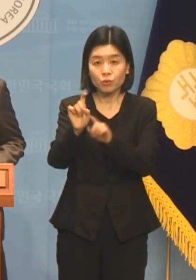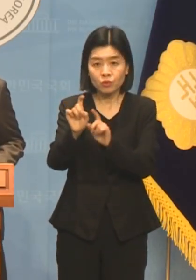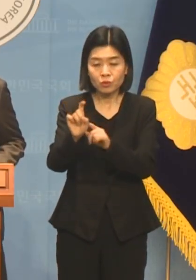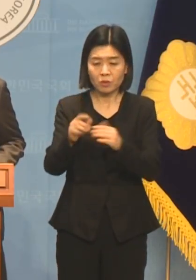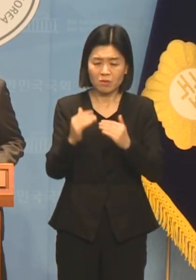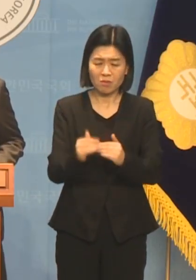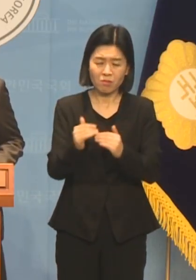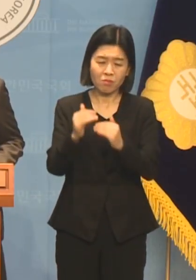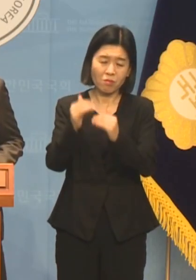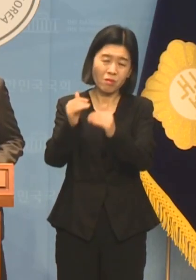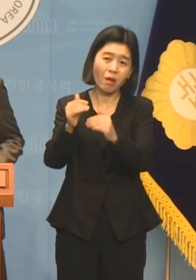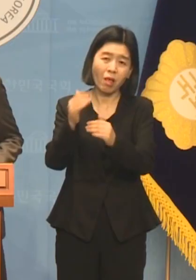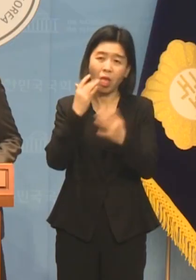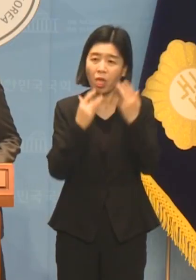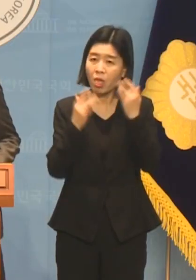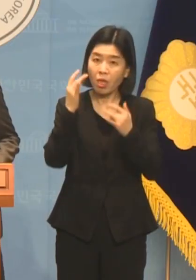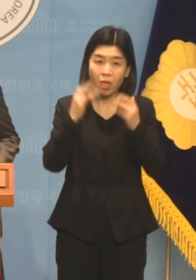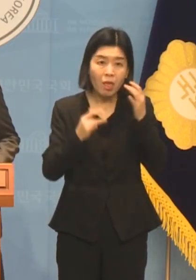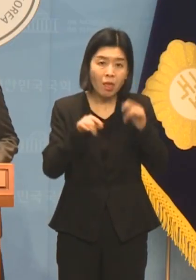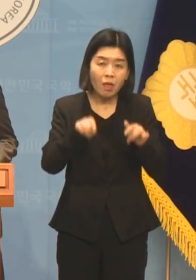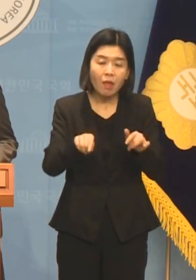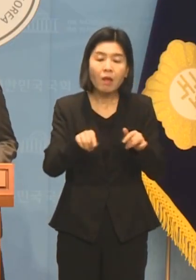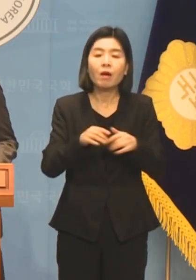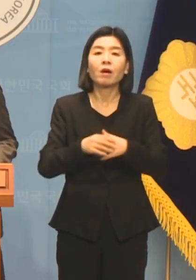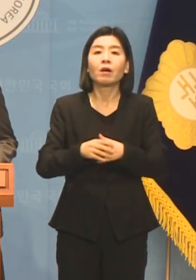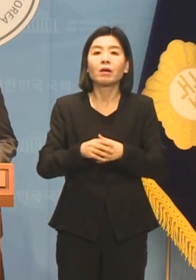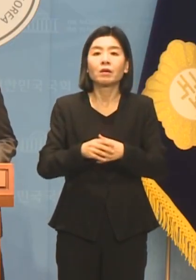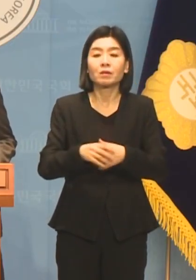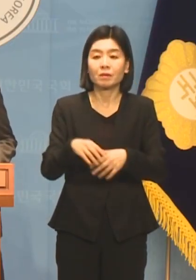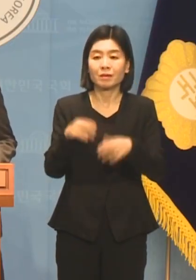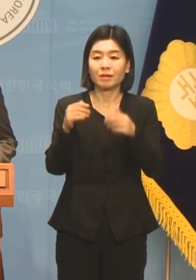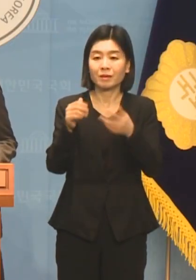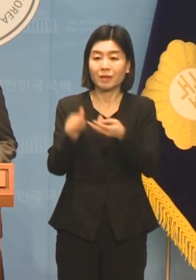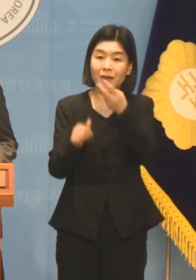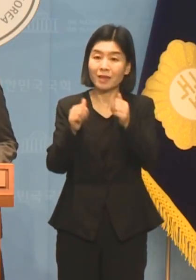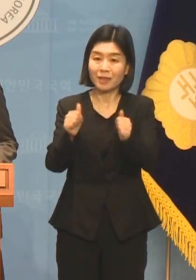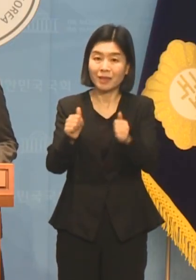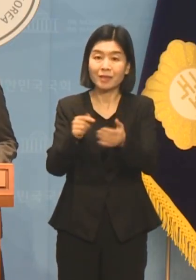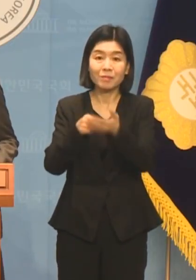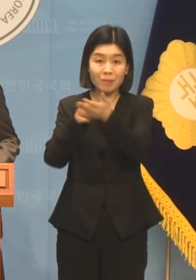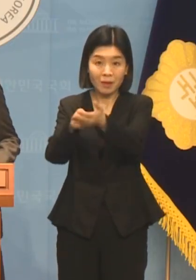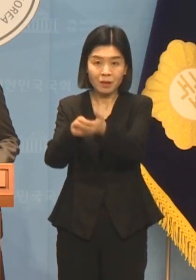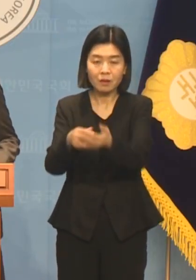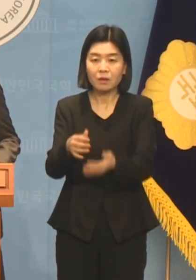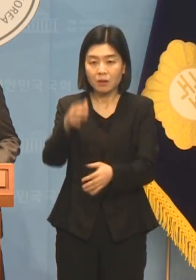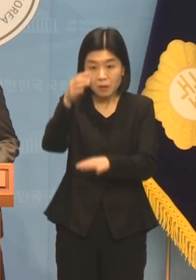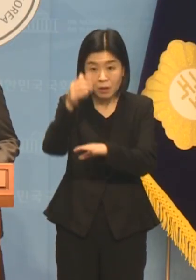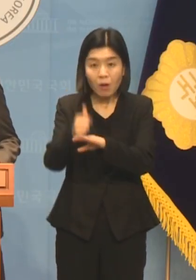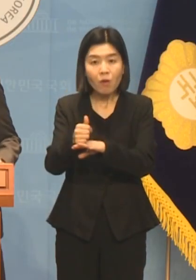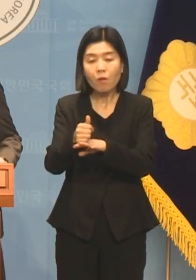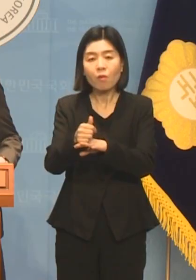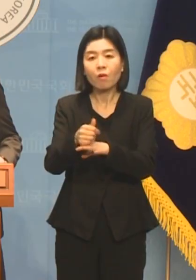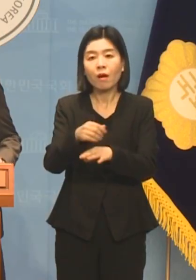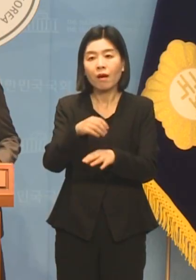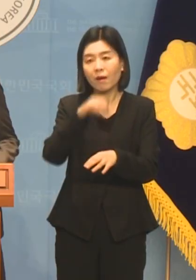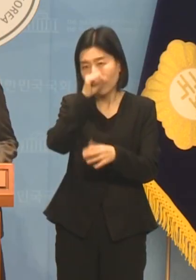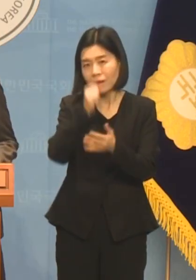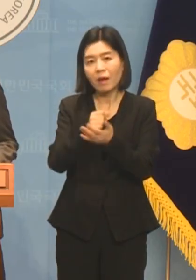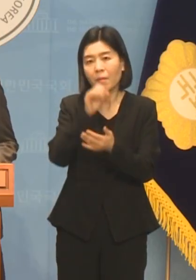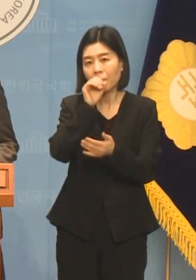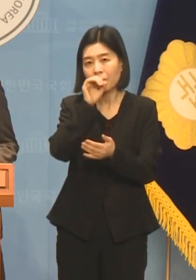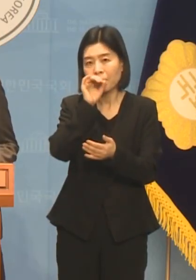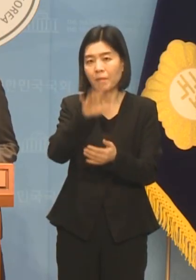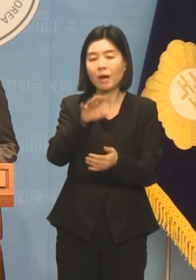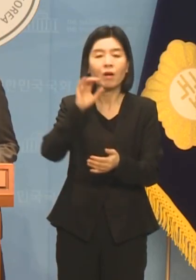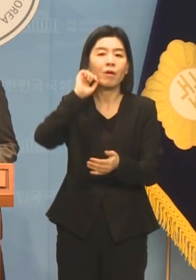절차적인 흠결로 가득 찬 탄핵 심판은 결과의 정당성을 담보할 수가 없다. 당연히 각하사유가